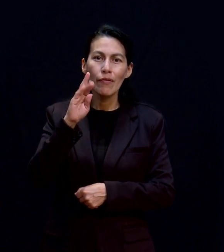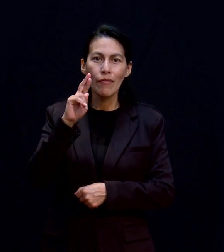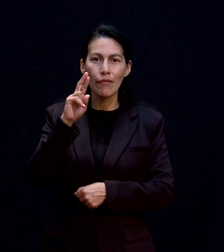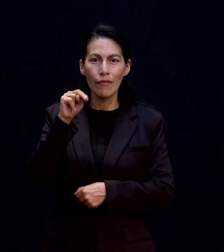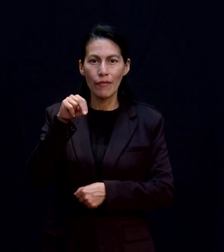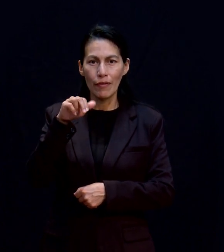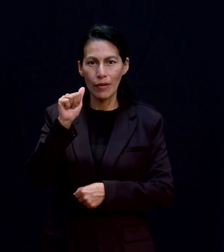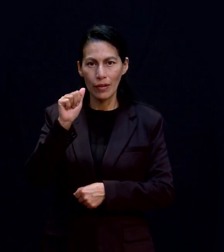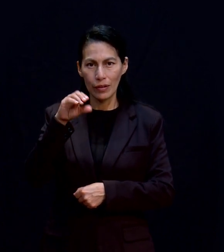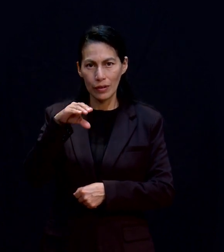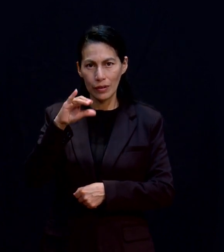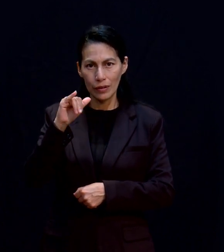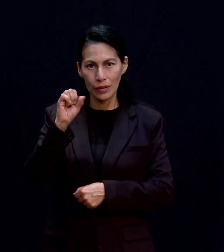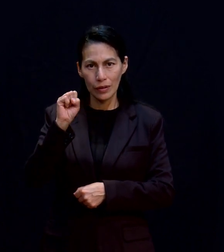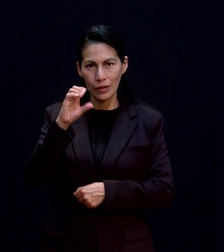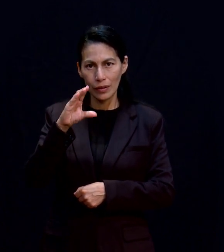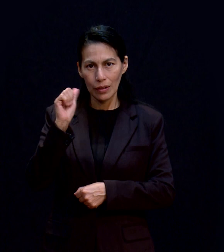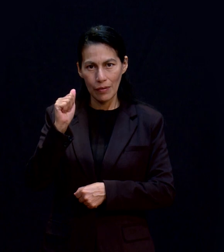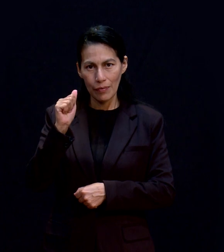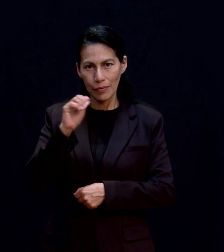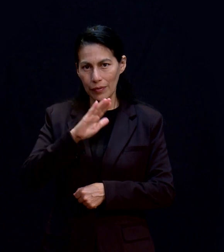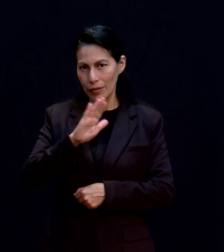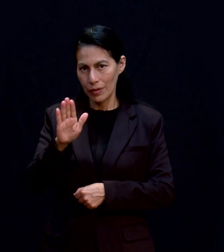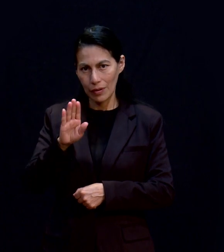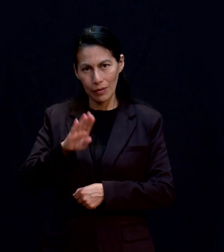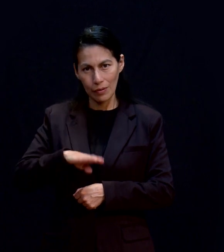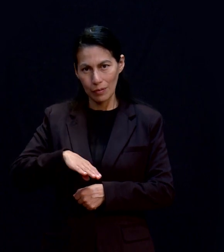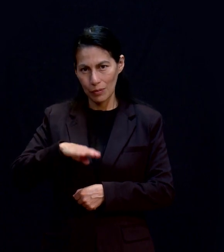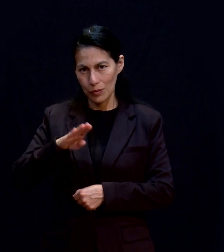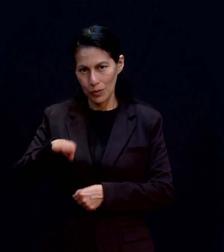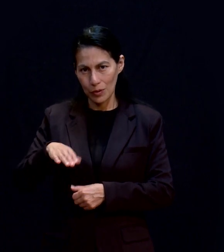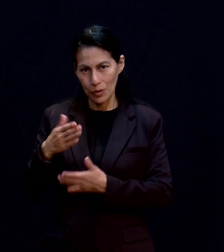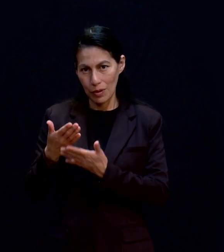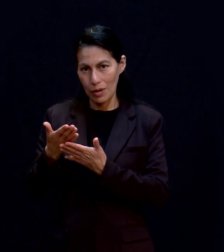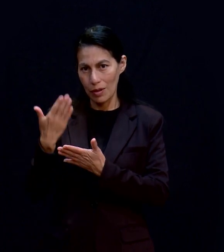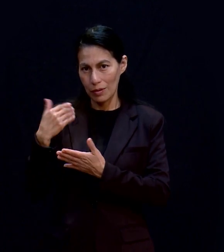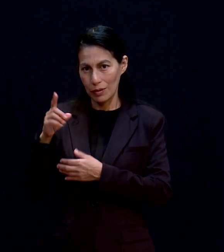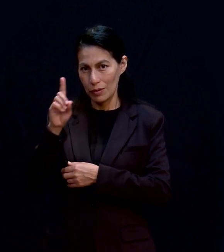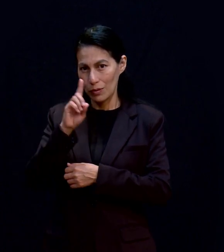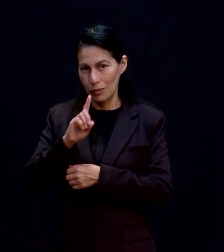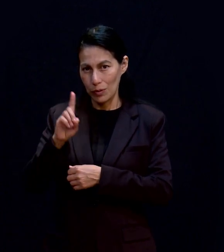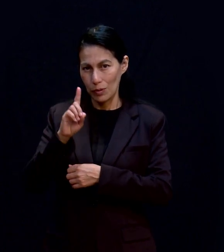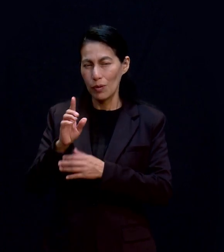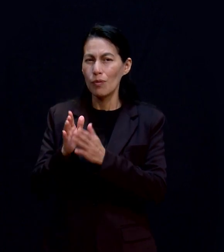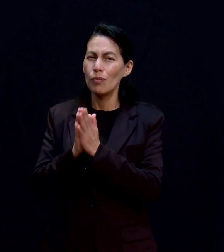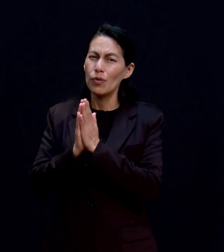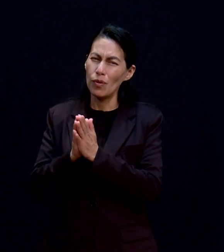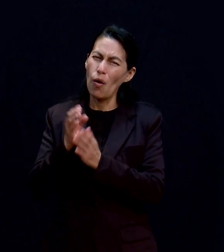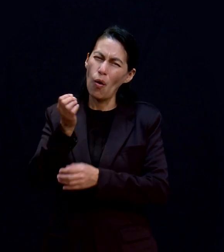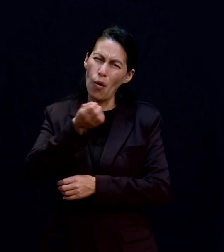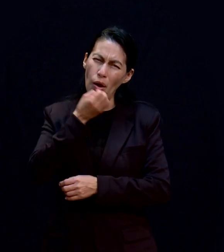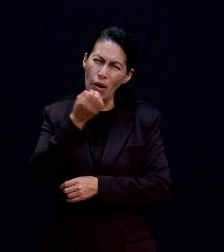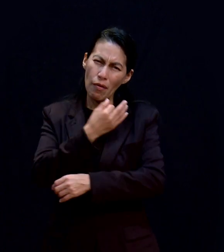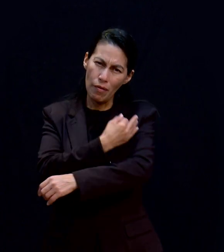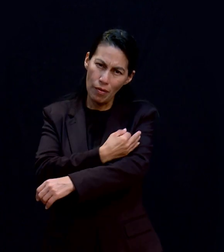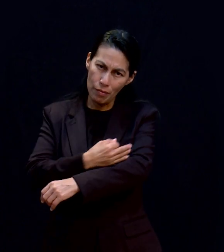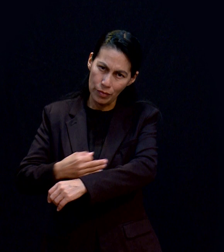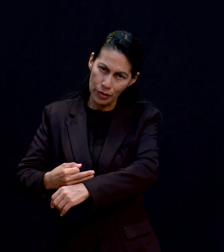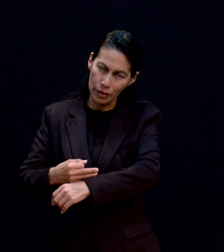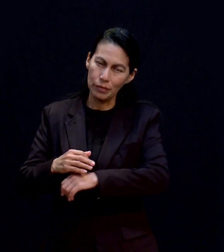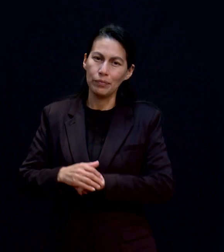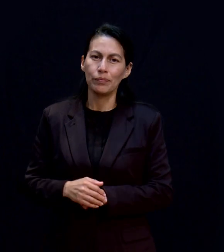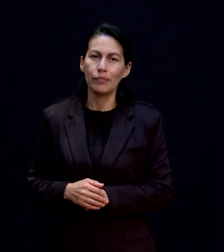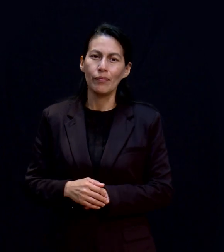pasó a descansar le suplico que oremos por toda la familia también por julio verá